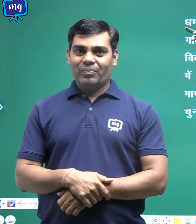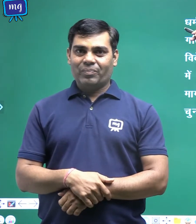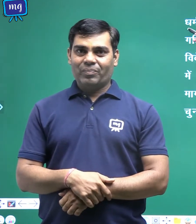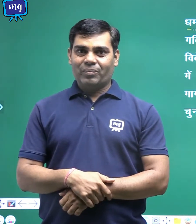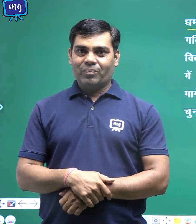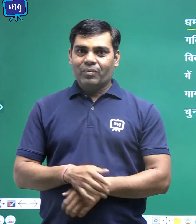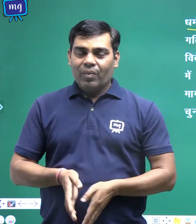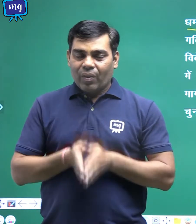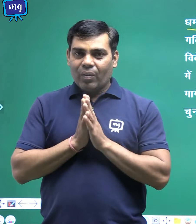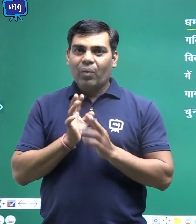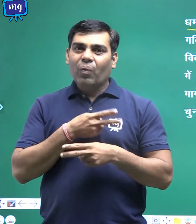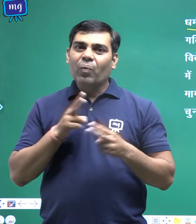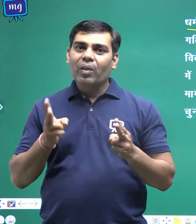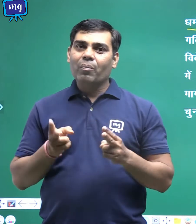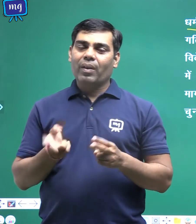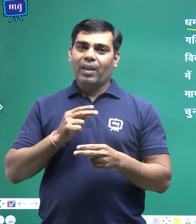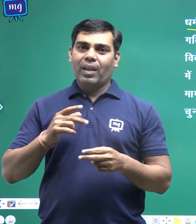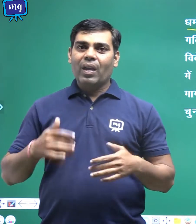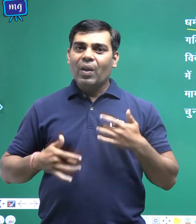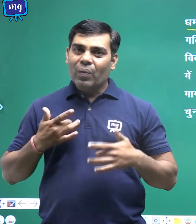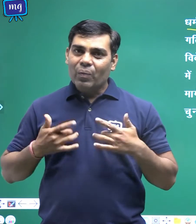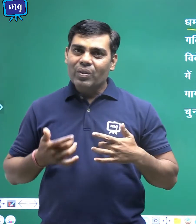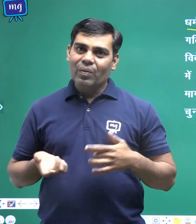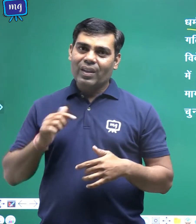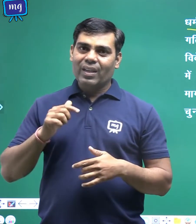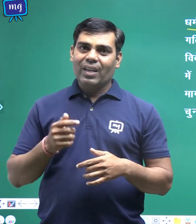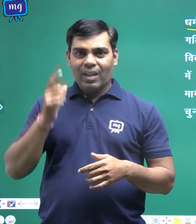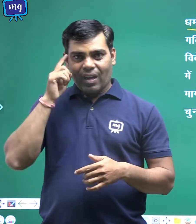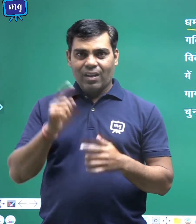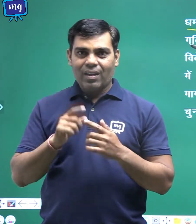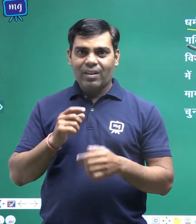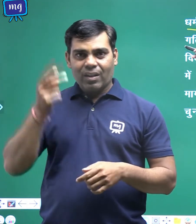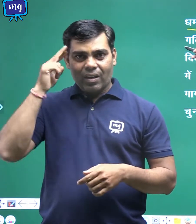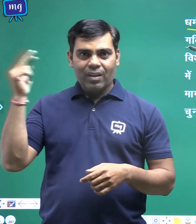धर्म में रुचि होने के कारण